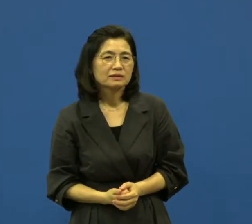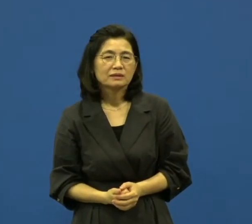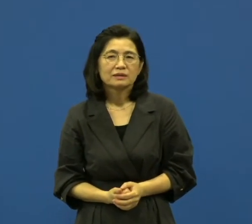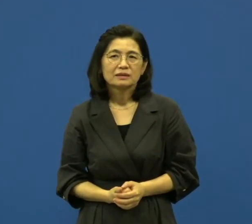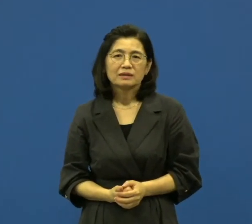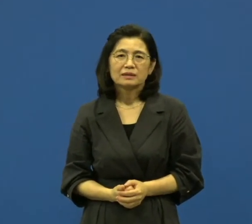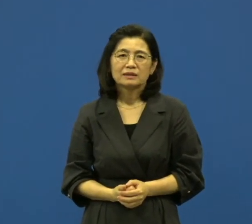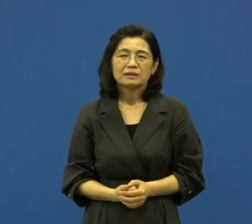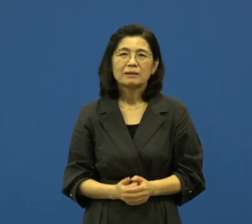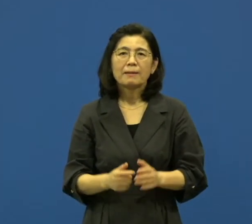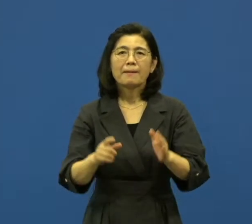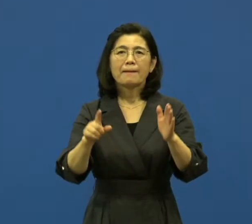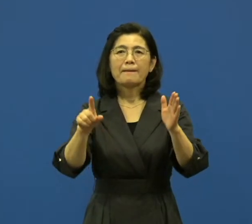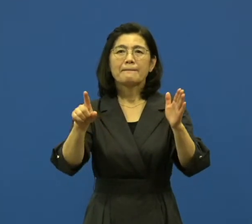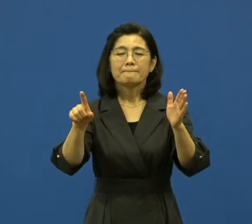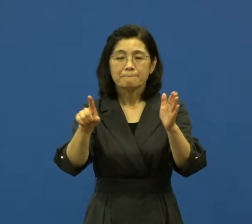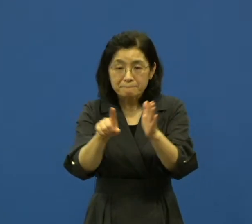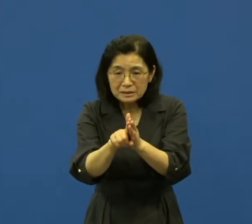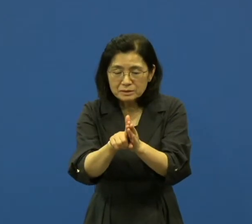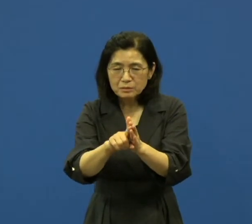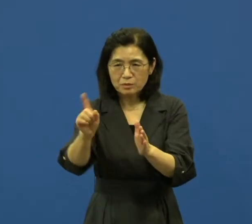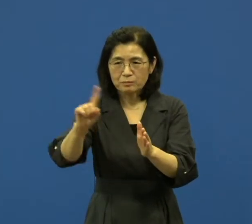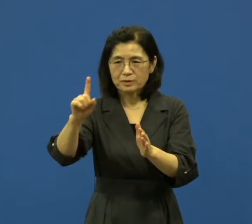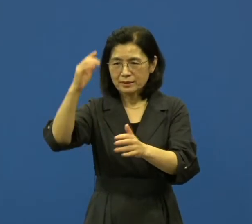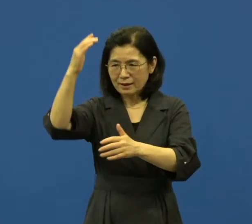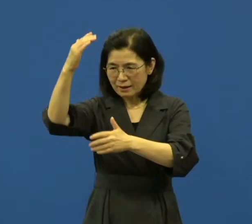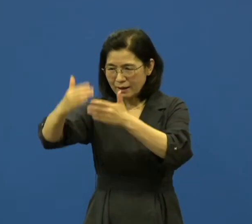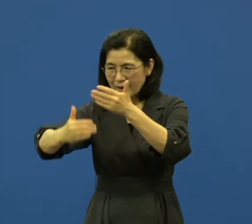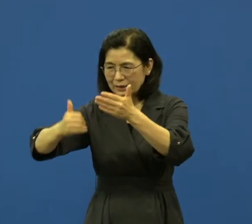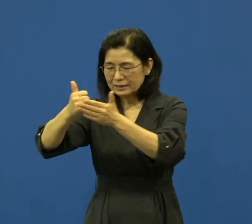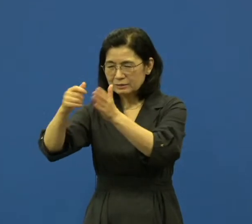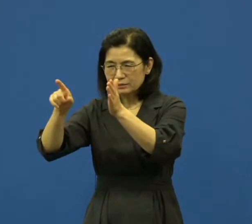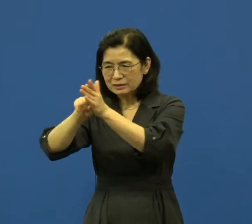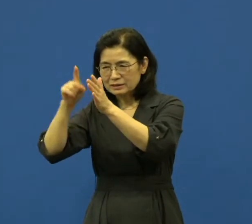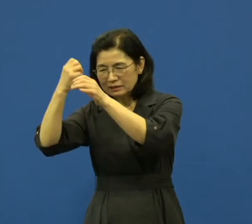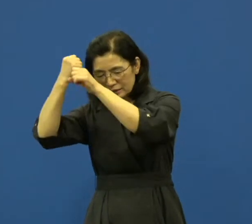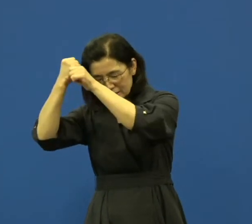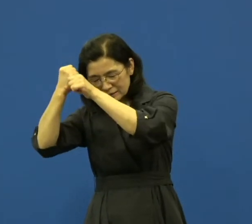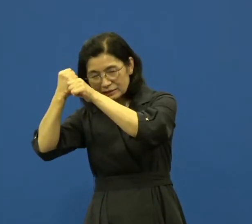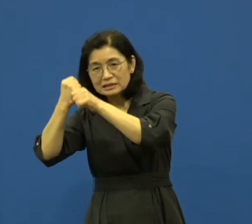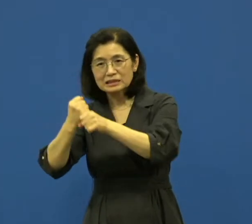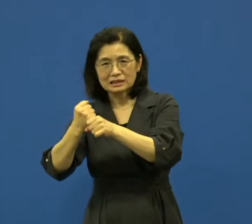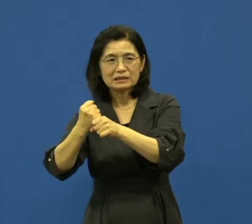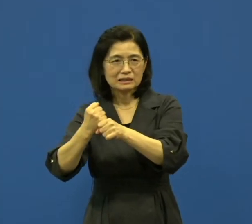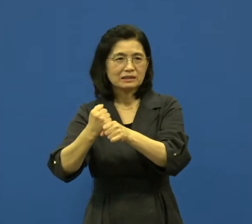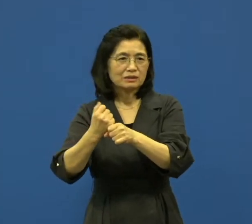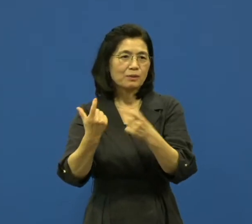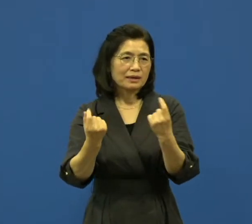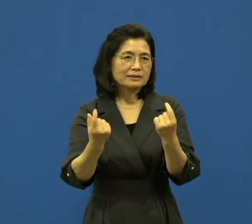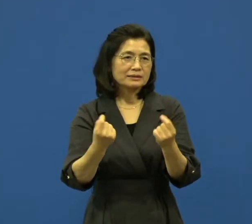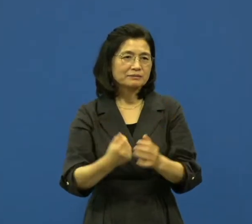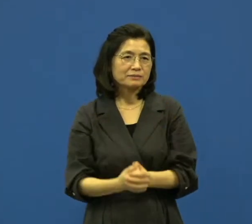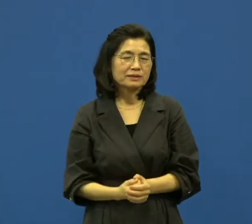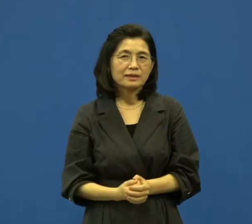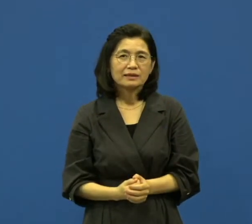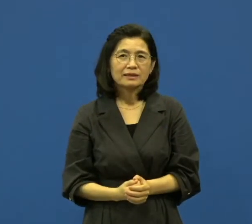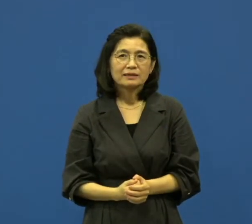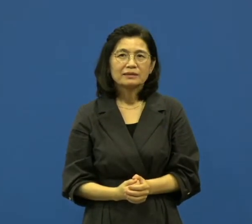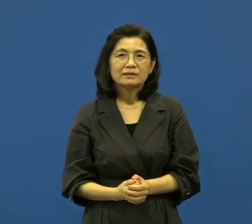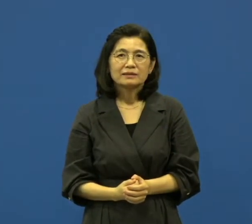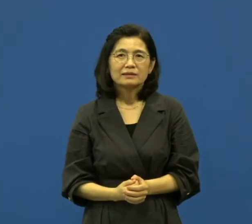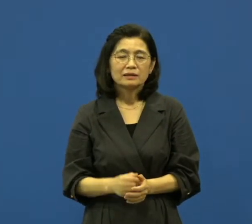뭐 여러분, 믿음은 그냥 붙어 있는 거예요, 그분에게. 오늘도 그걸 여러분 이 새벽에 오신 것도